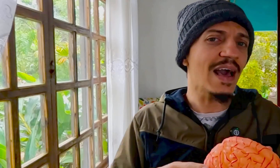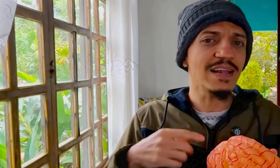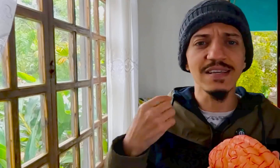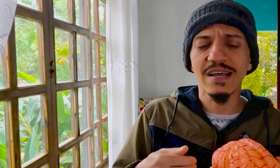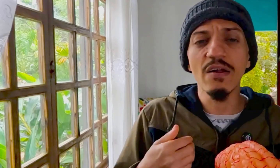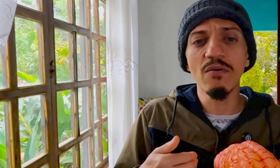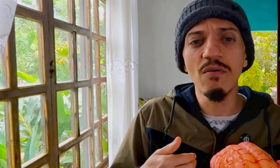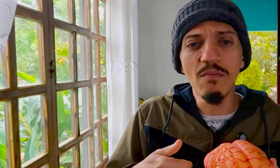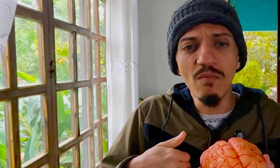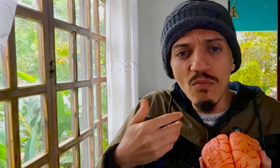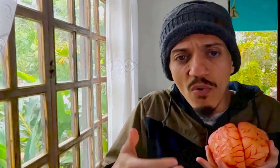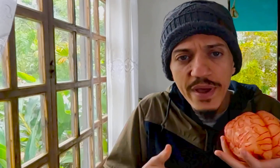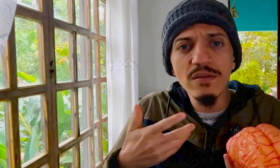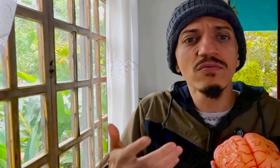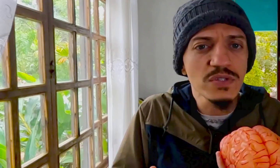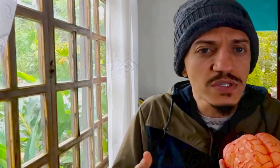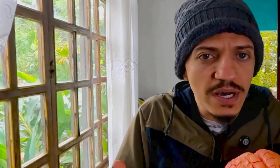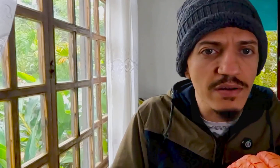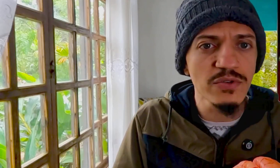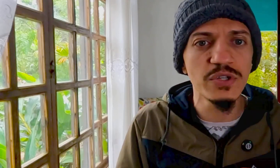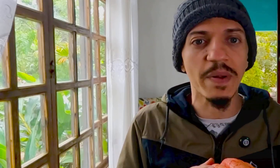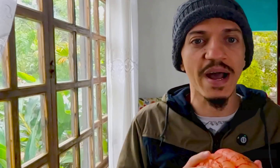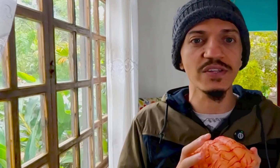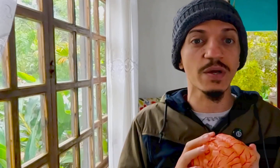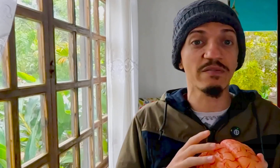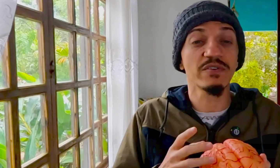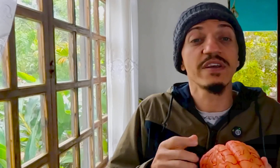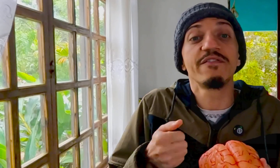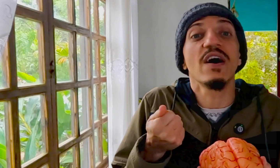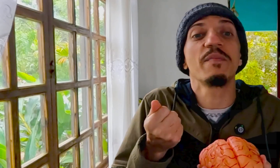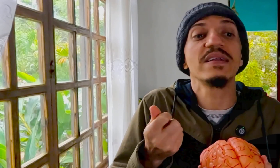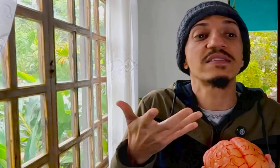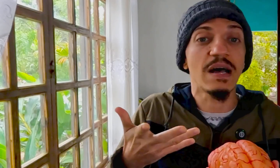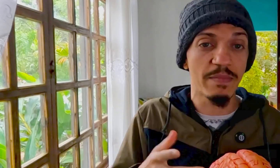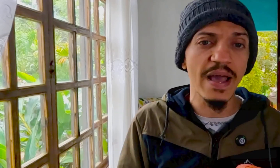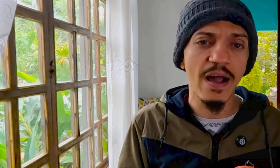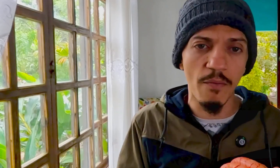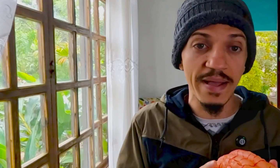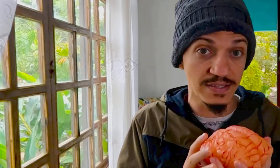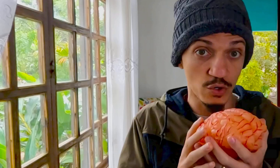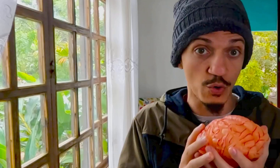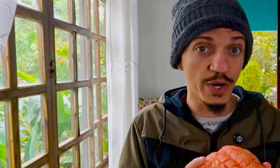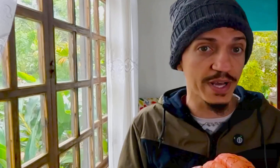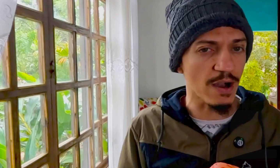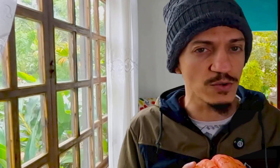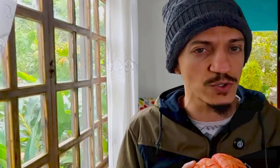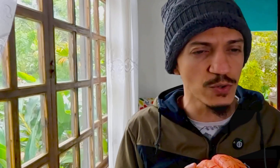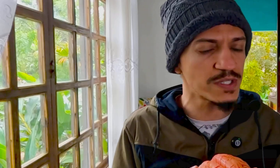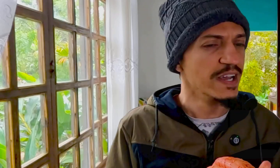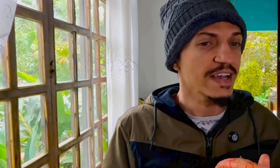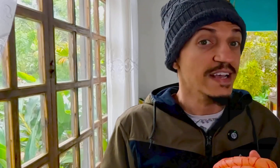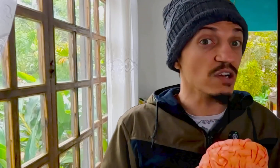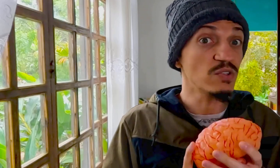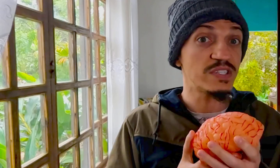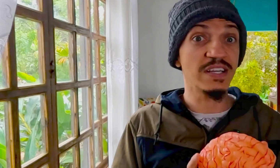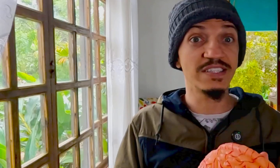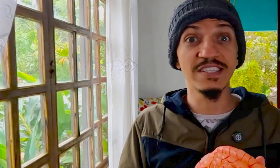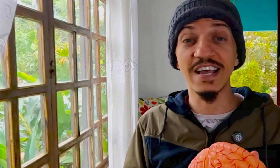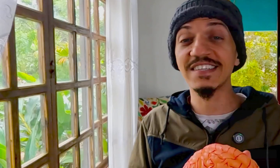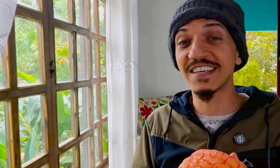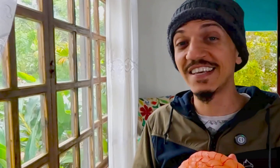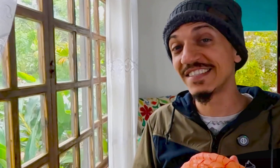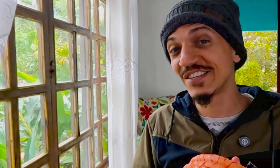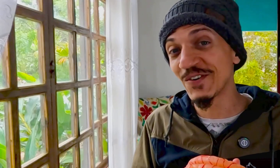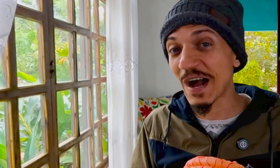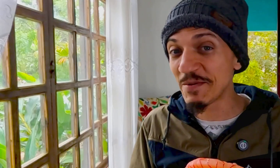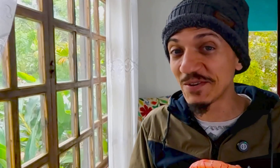que é necessário muitos anos de prática para você finalmente saber realmente se comunicar com surdos, e se eu